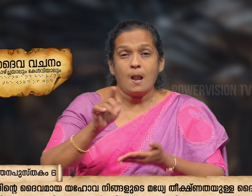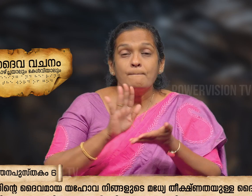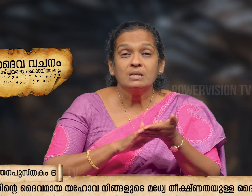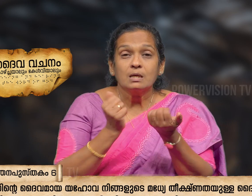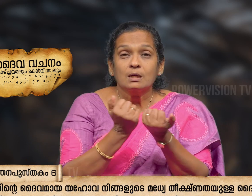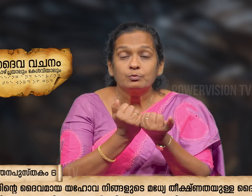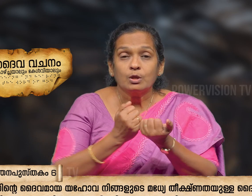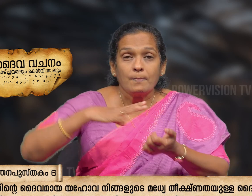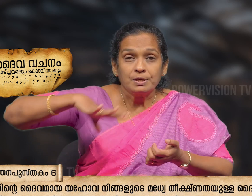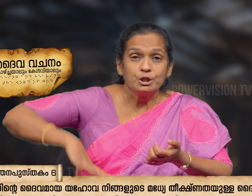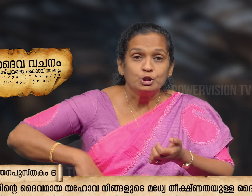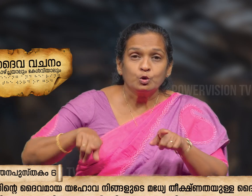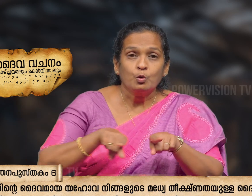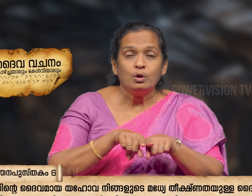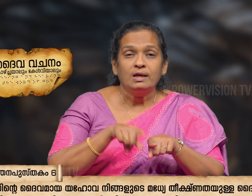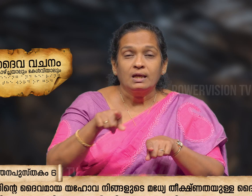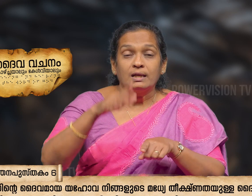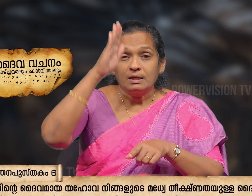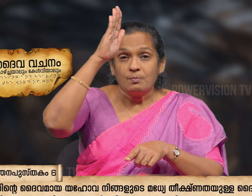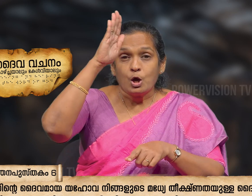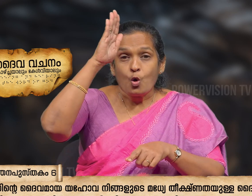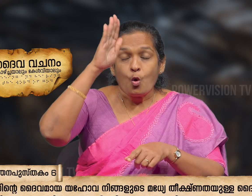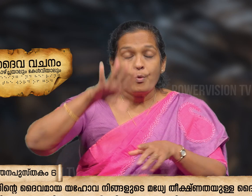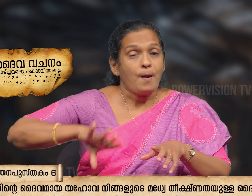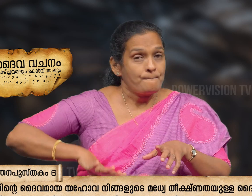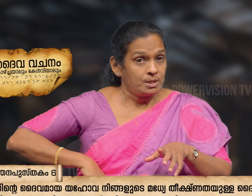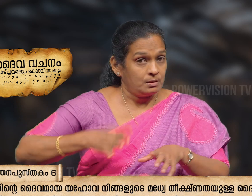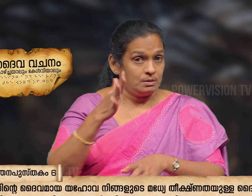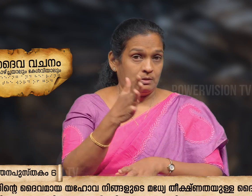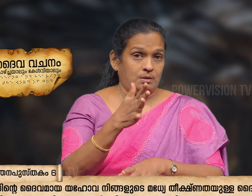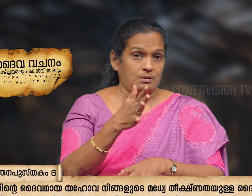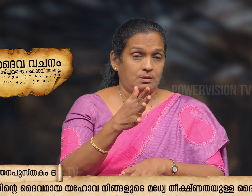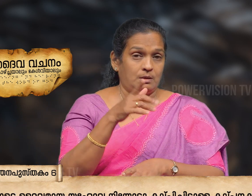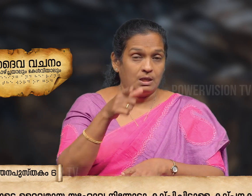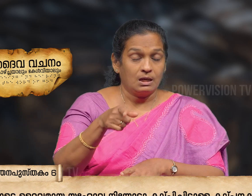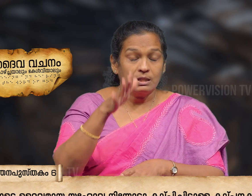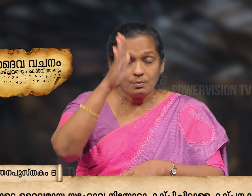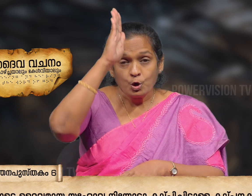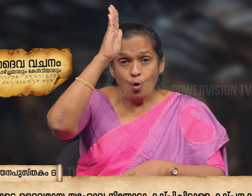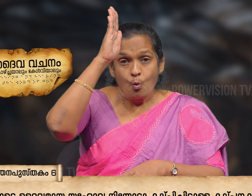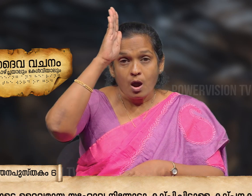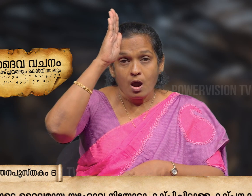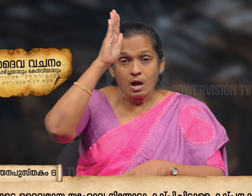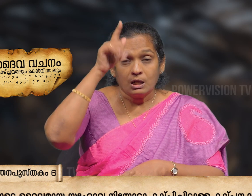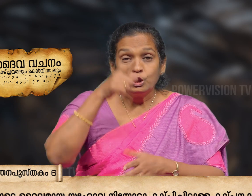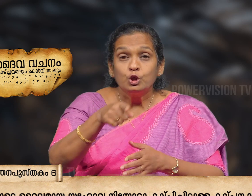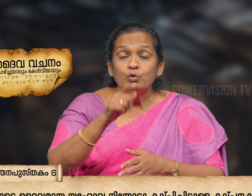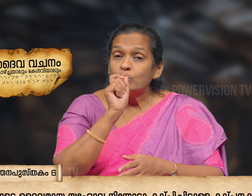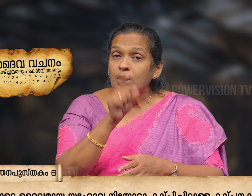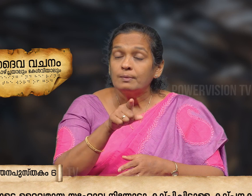വെച്ച് പരീക്ഷിച്ചതുപോലെ നിങ്ങളുടെ ദൈവമായ യഹോവയെ പരീക്ഷിക്കരുത്. നിങ്ങളുടെ ദൈവമായ യഹോവ നിന്നോട്